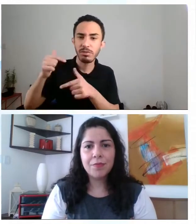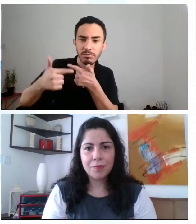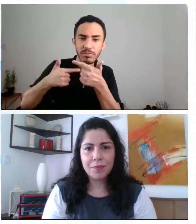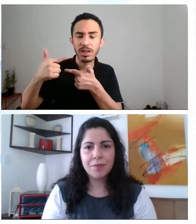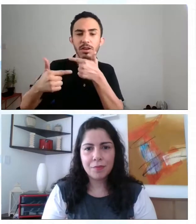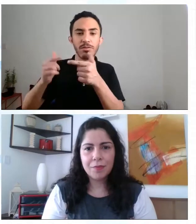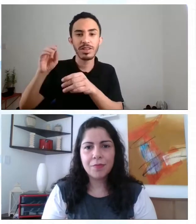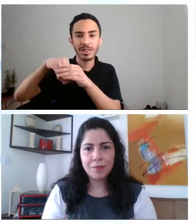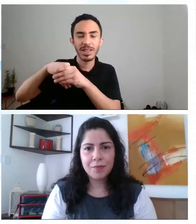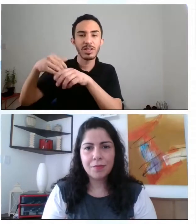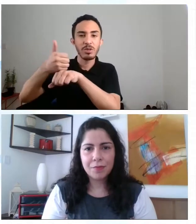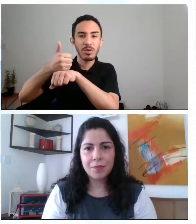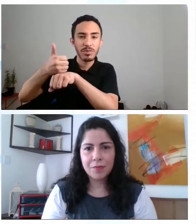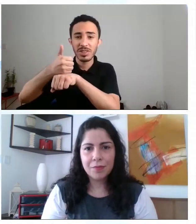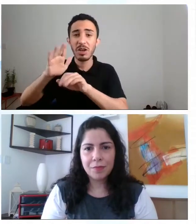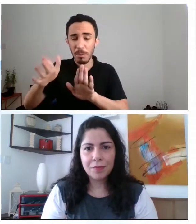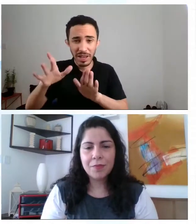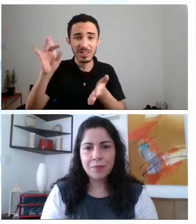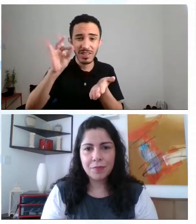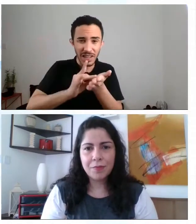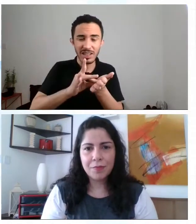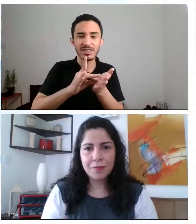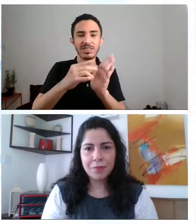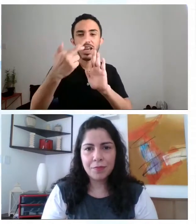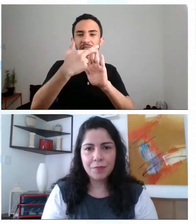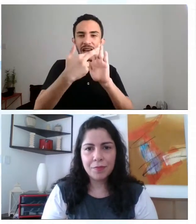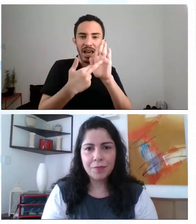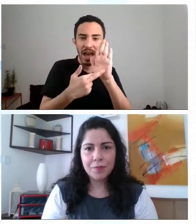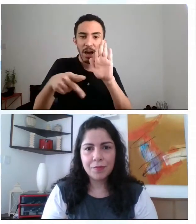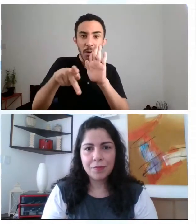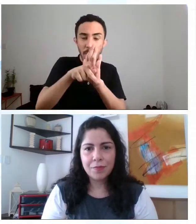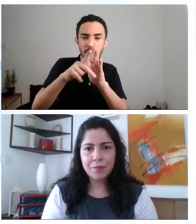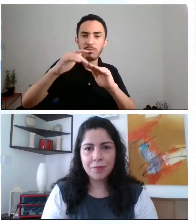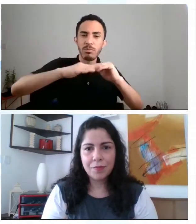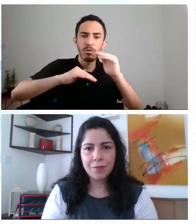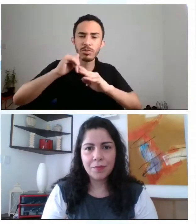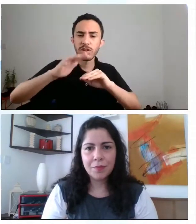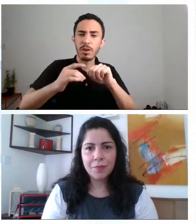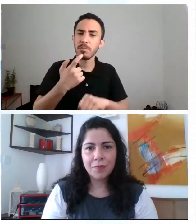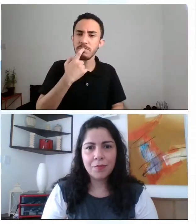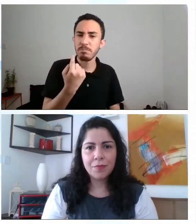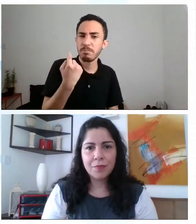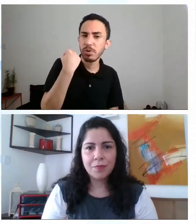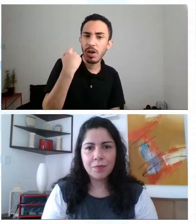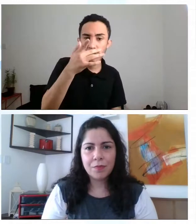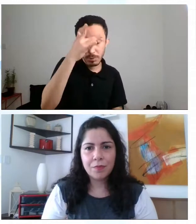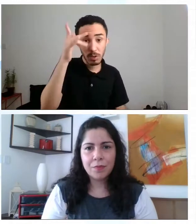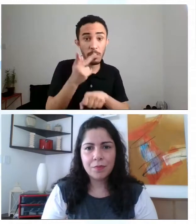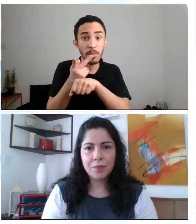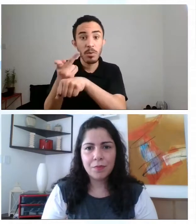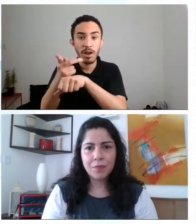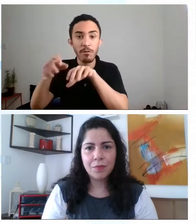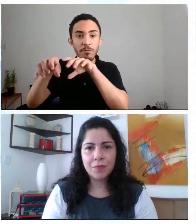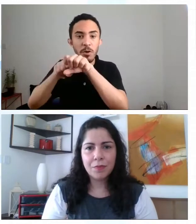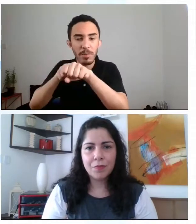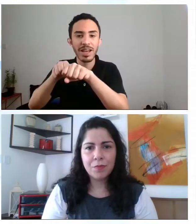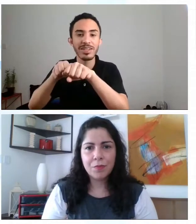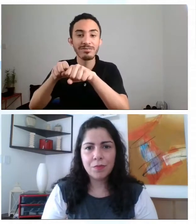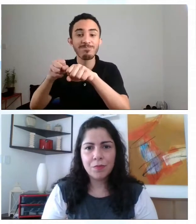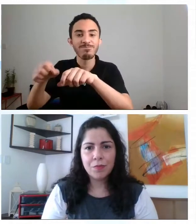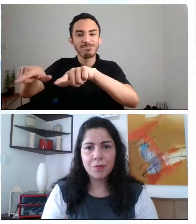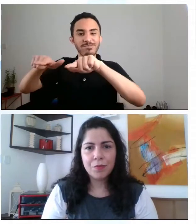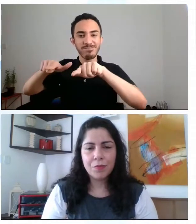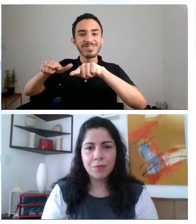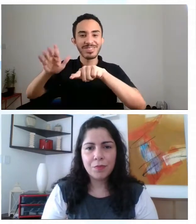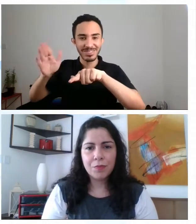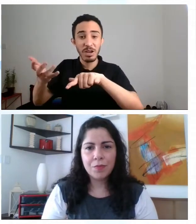mas a nossa profissão foi regulamentada muito recentemente. E aí as pessoas buscavam a formação, especificamente a formação, mas elas já